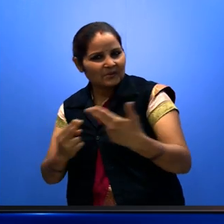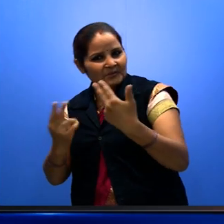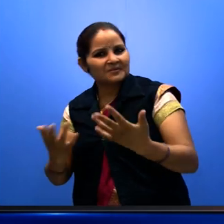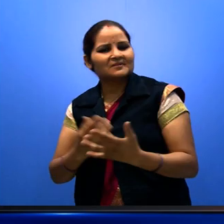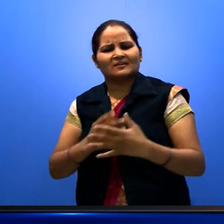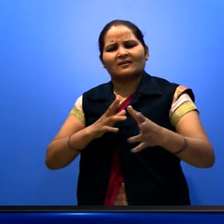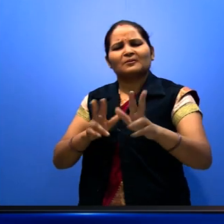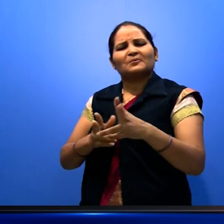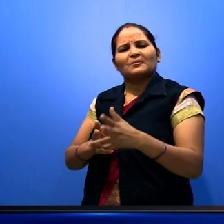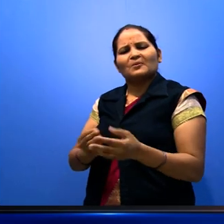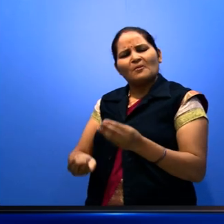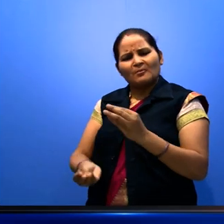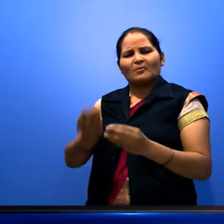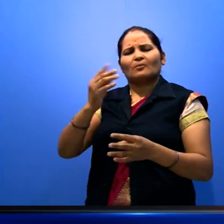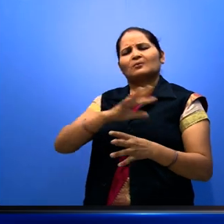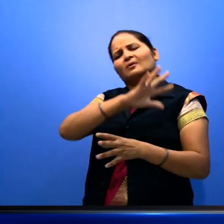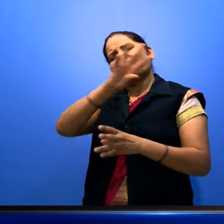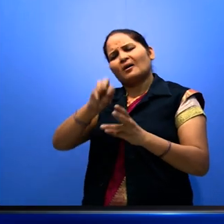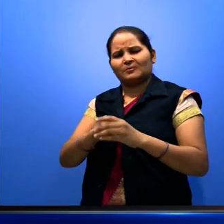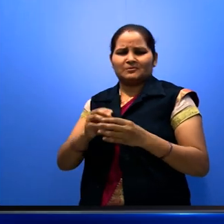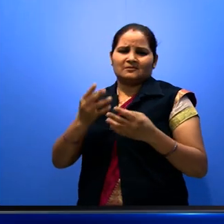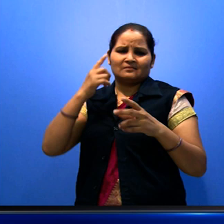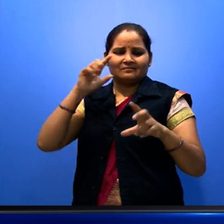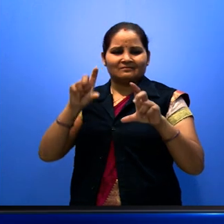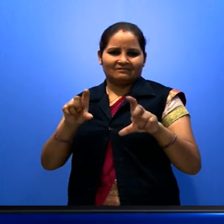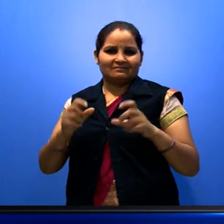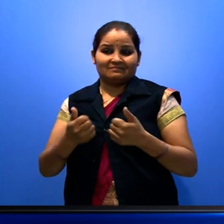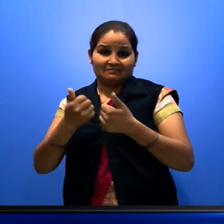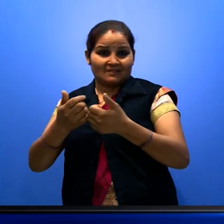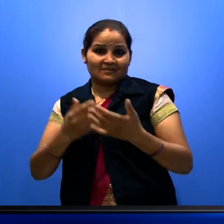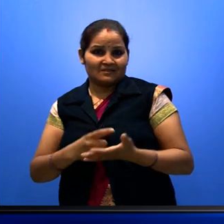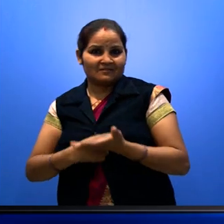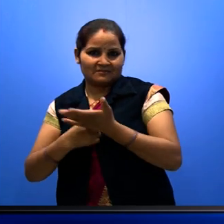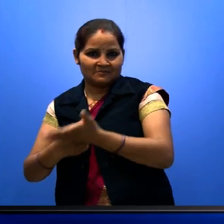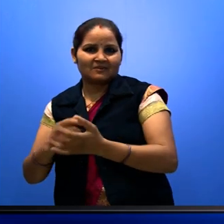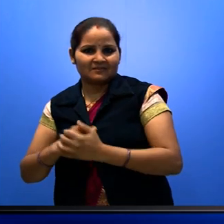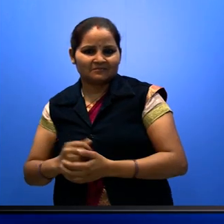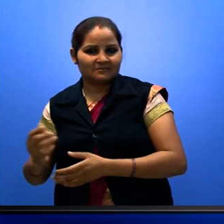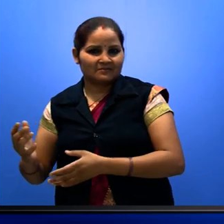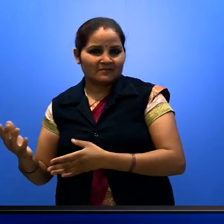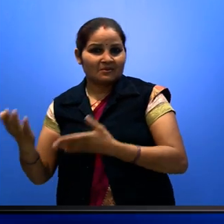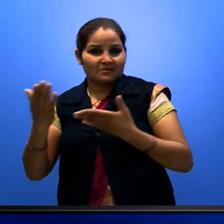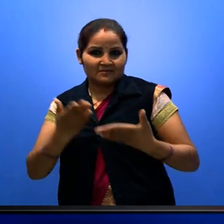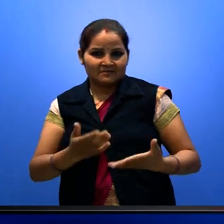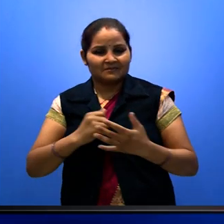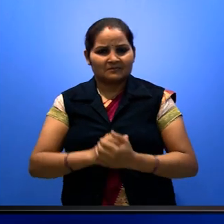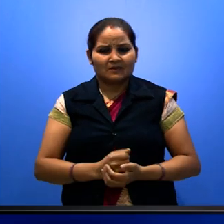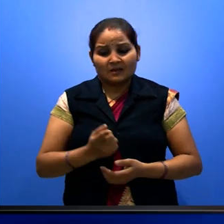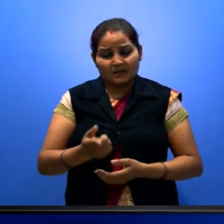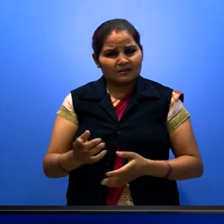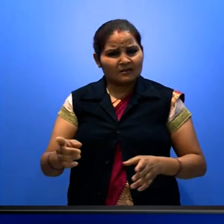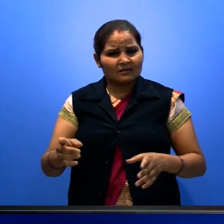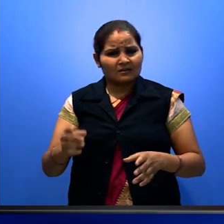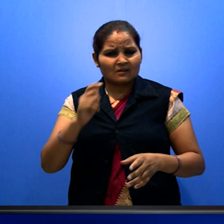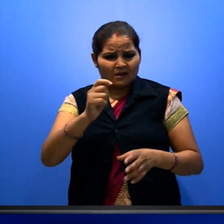थी। बहुत हर प्रकार से उनका उन्होंने बहुत अच्छा ध्यान दिया। ऐसे